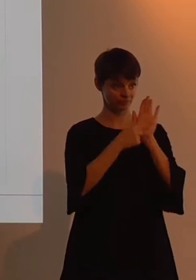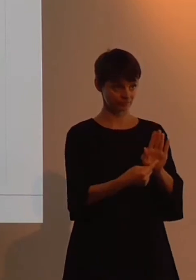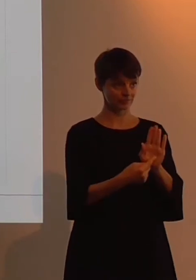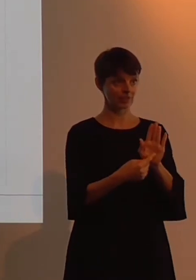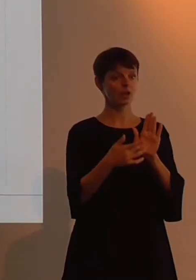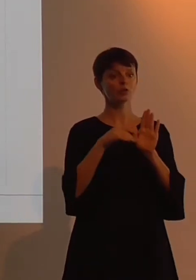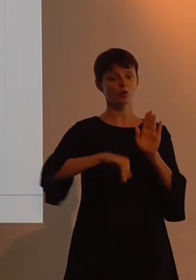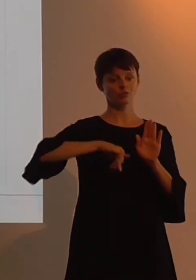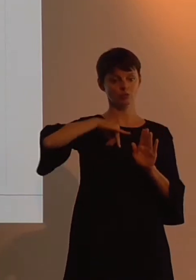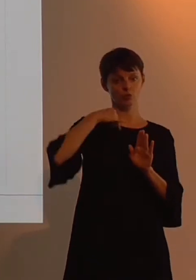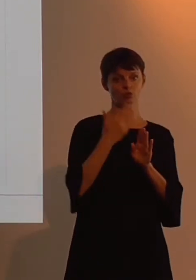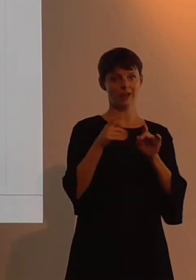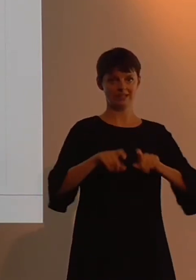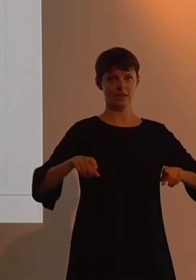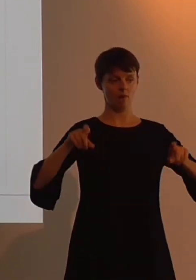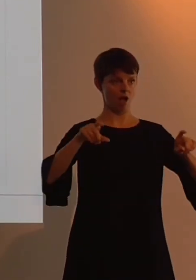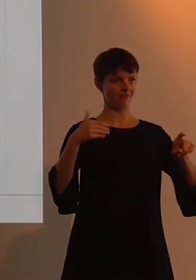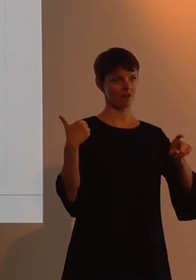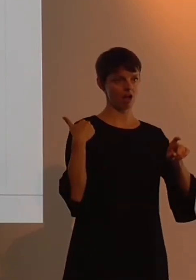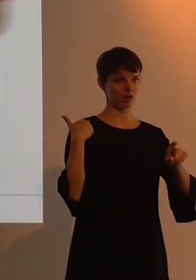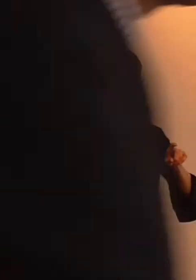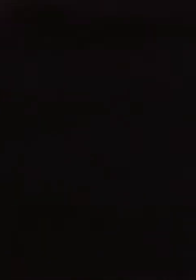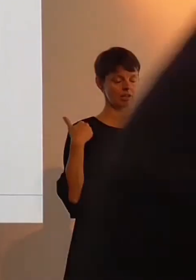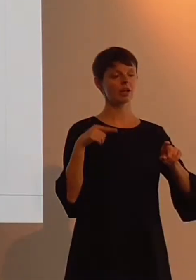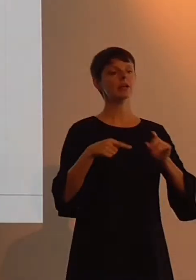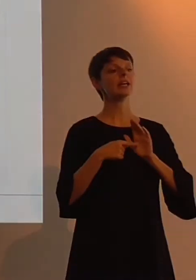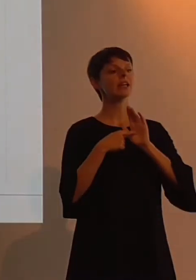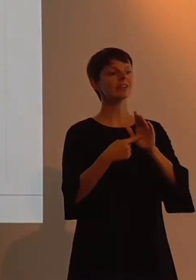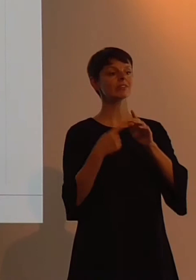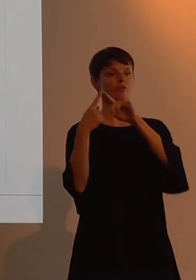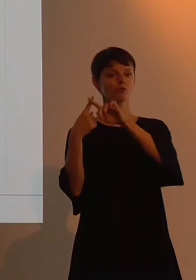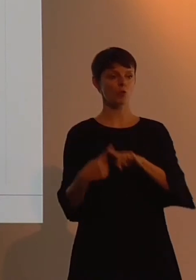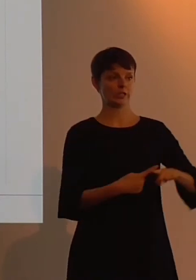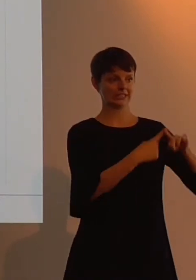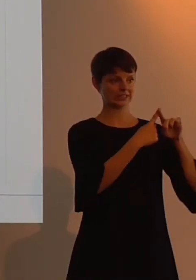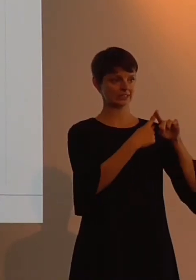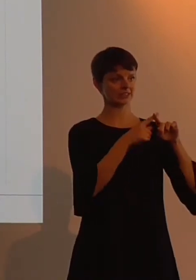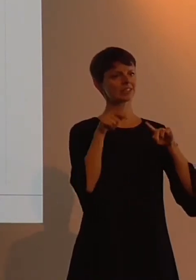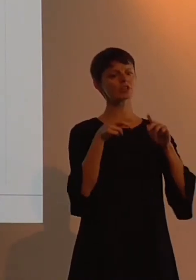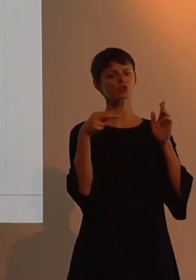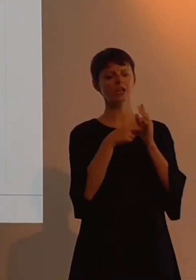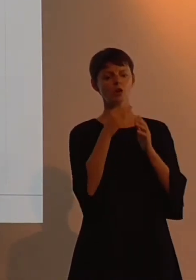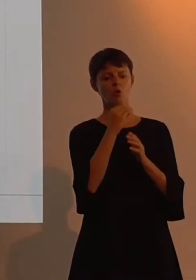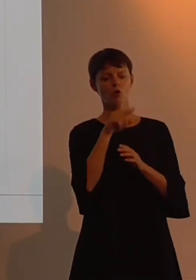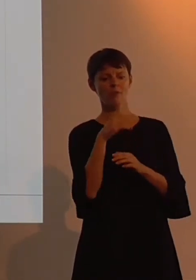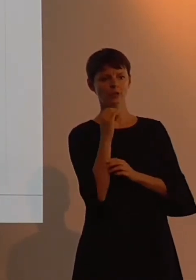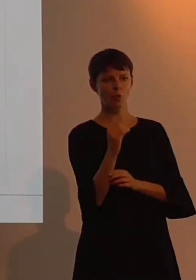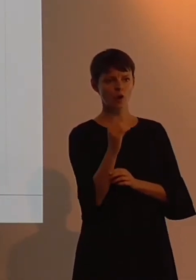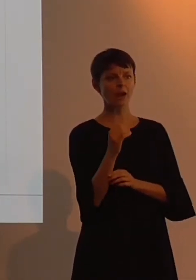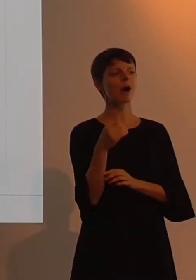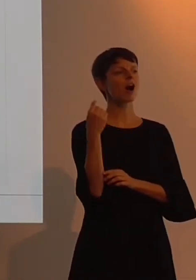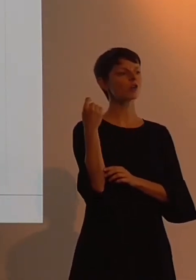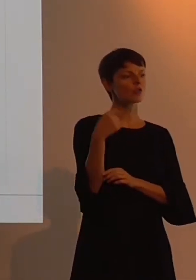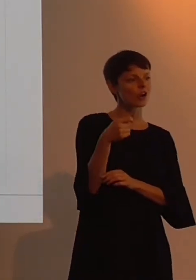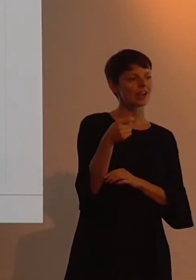hervorragend. Ich habe schon noch mal aufgeschrieben, 78,5% ZDF-Programme, das ist halt ja Sinn-Kommando. Und die